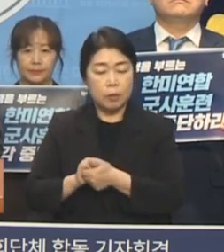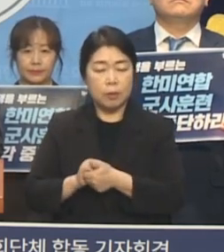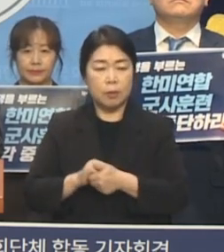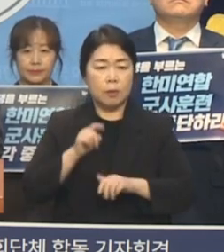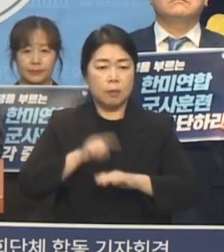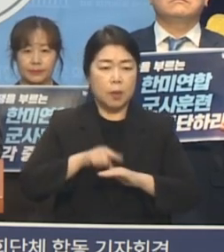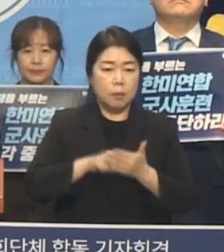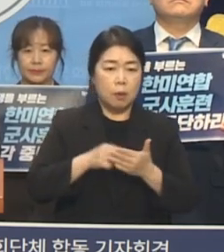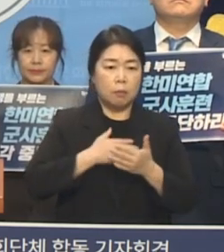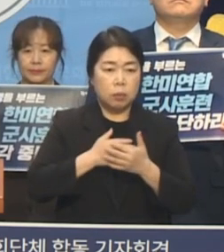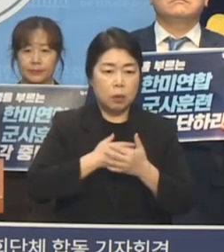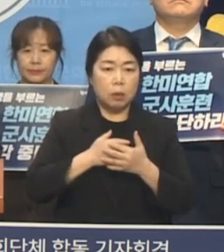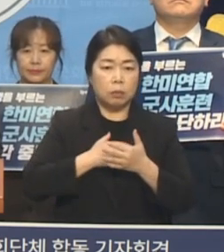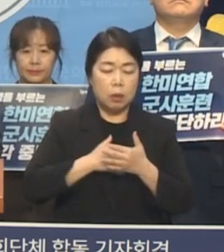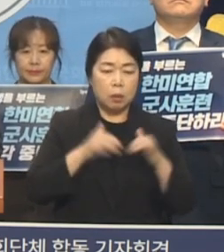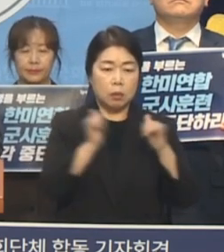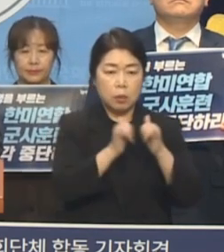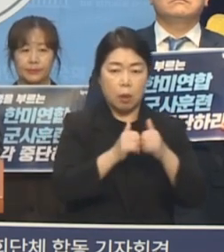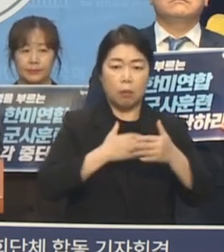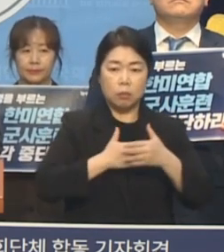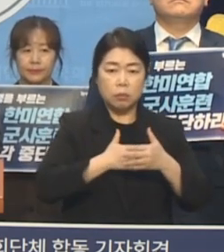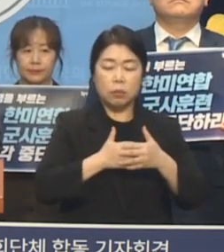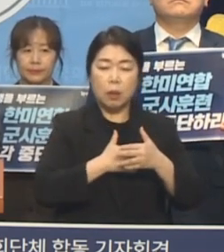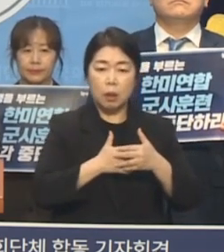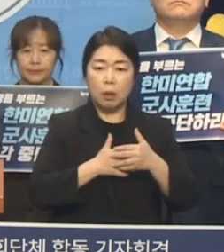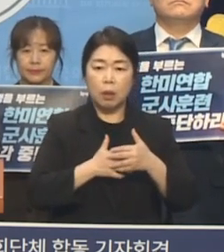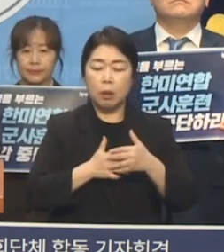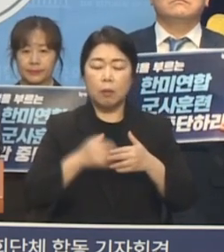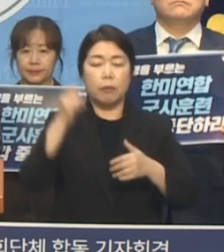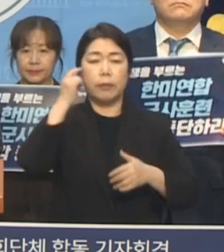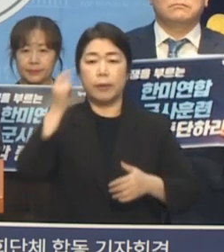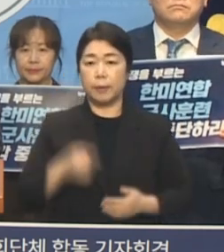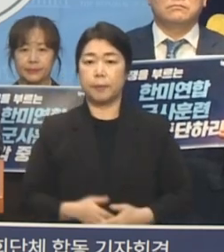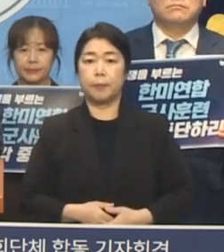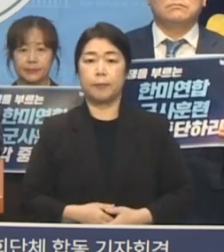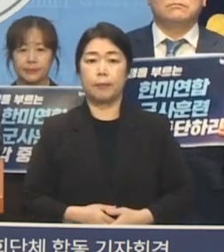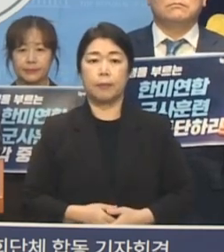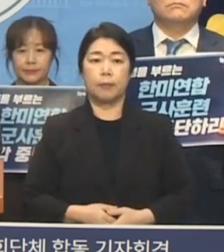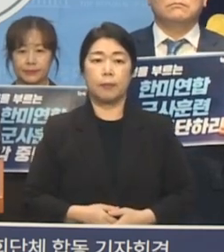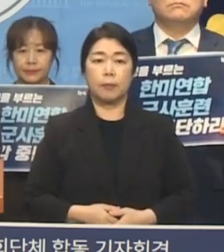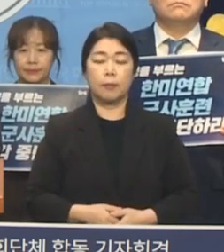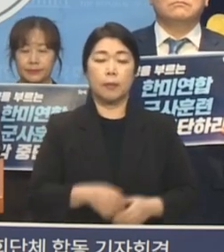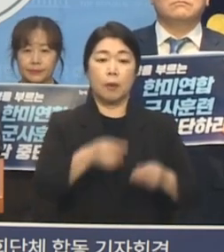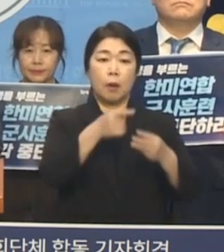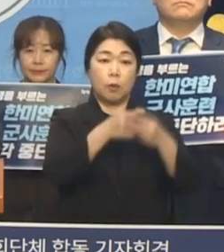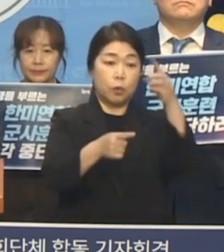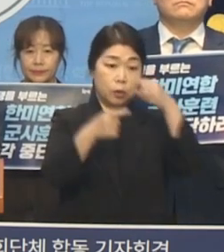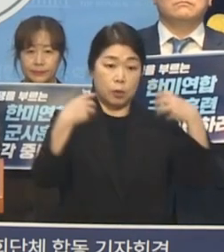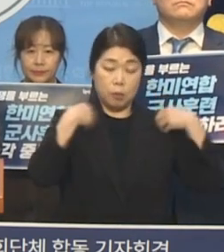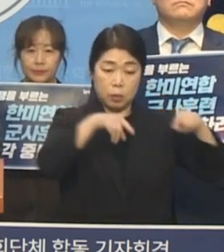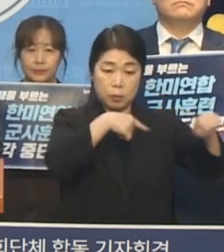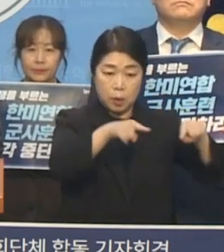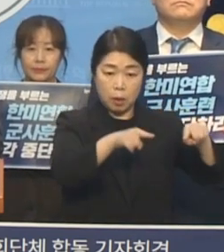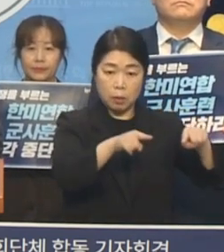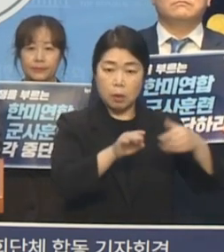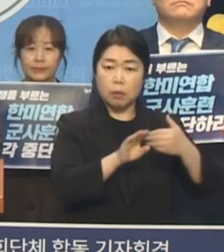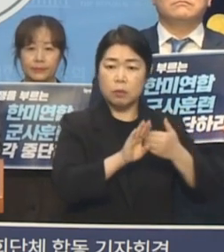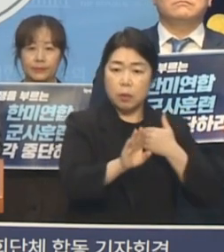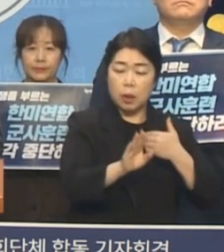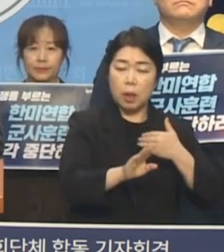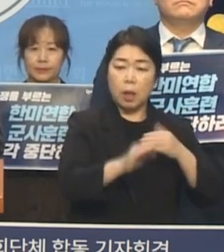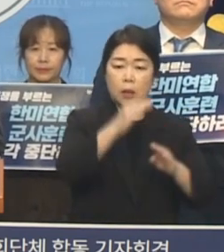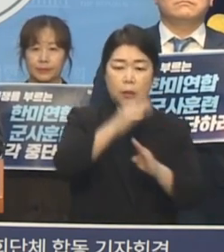하는 이유를 알 수 없다. 윤석열 정부가 들어선 후 남북관계는 최악의 상황에 처해